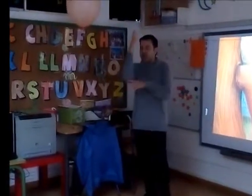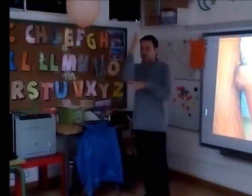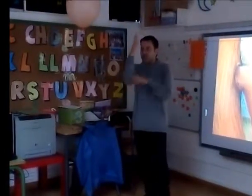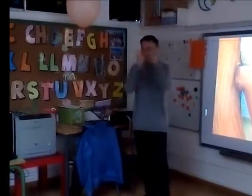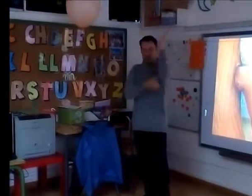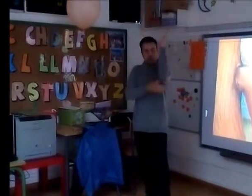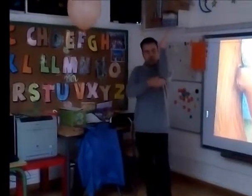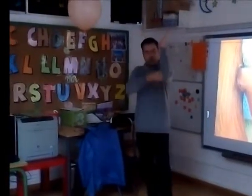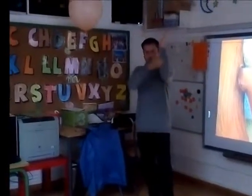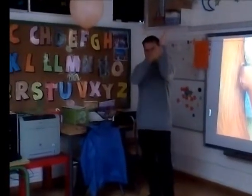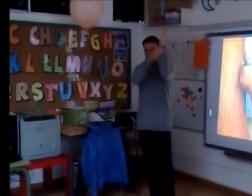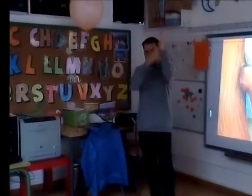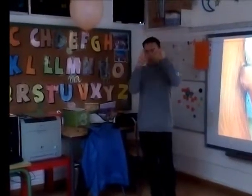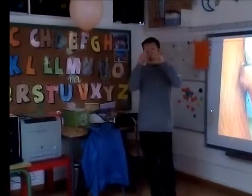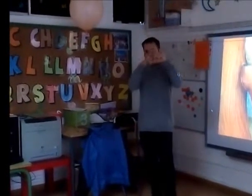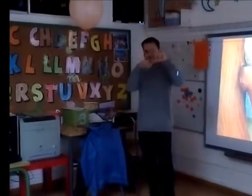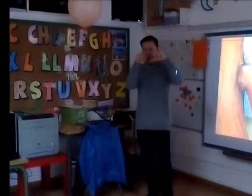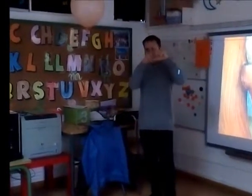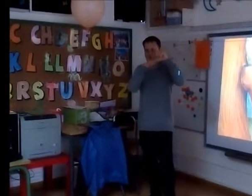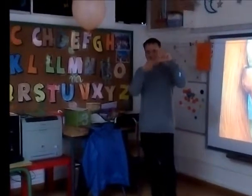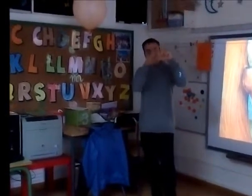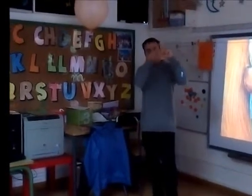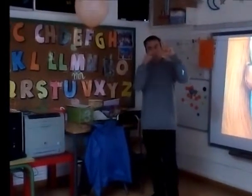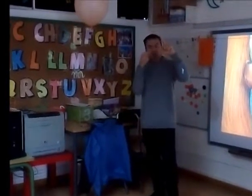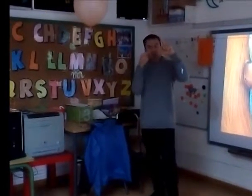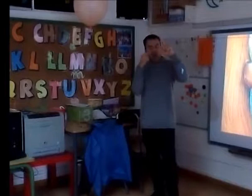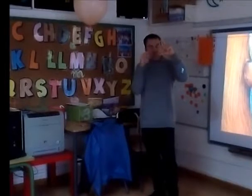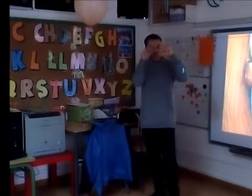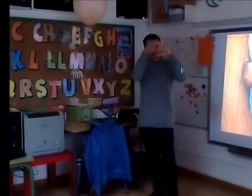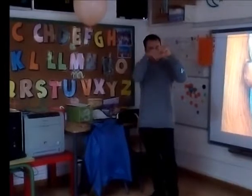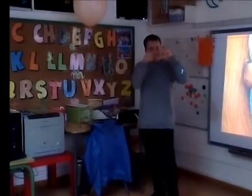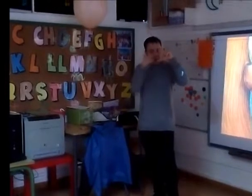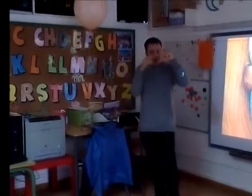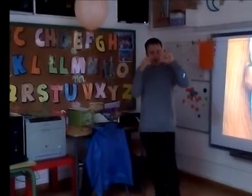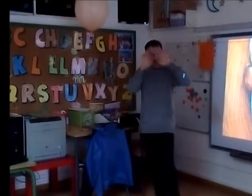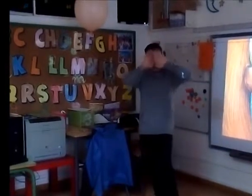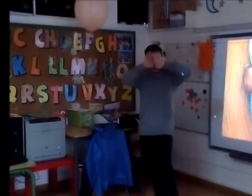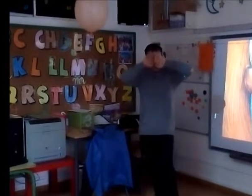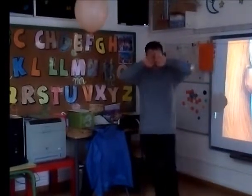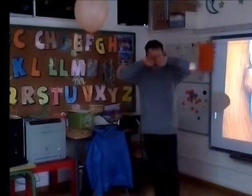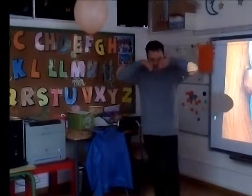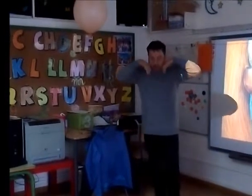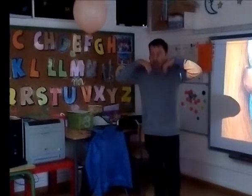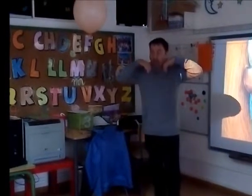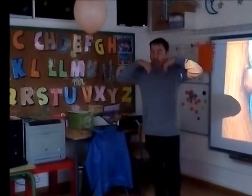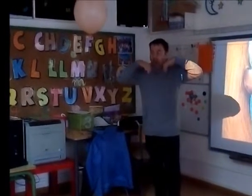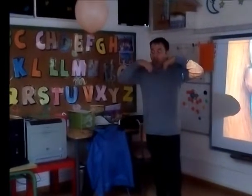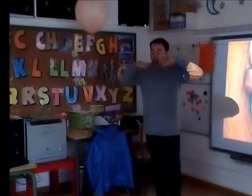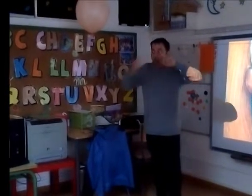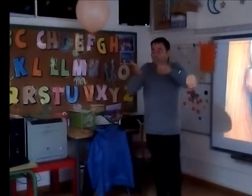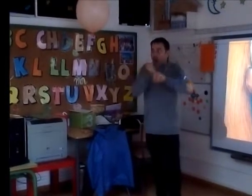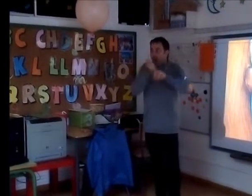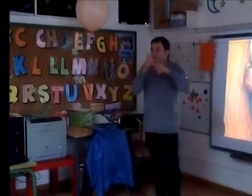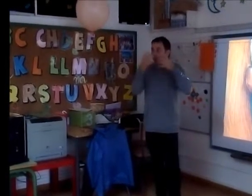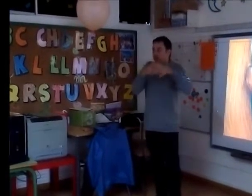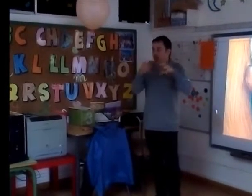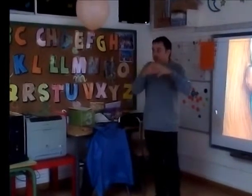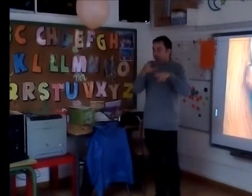un árbol, en el tronco de un árbol, había un agujerito, miró dentro, metió la cabeza, ¡oh, un